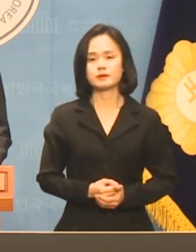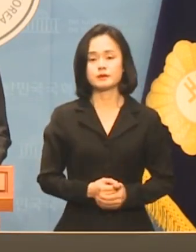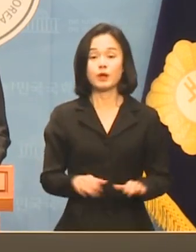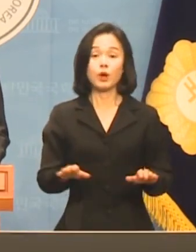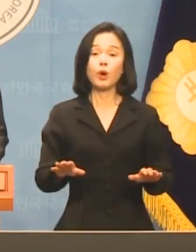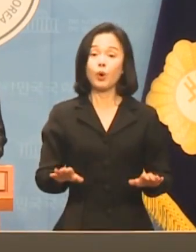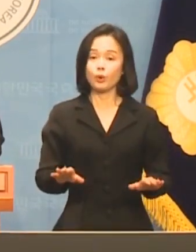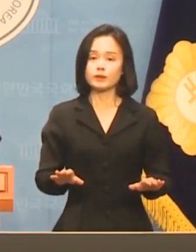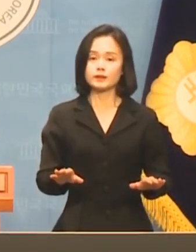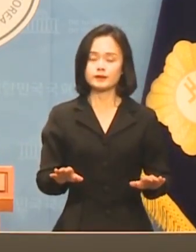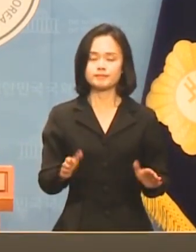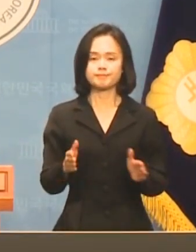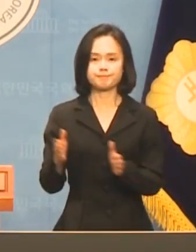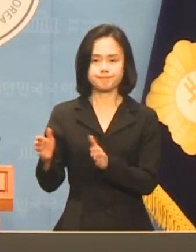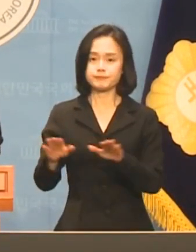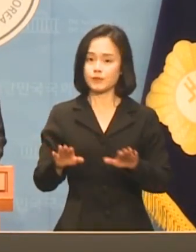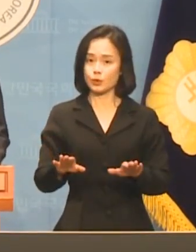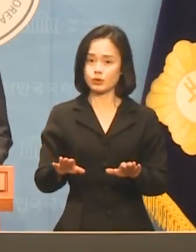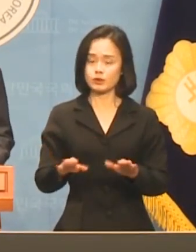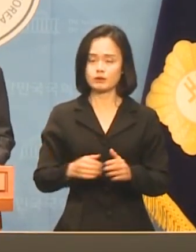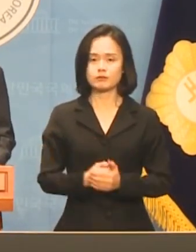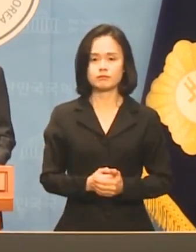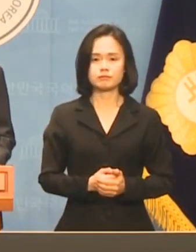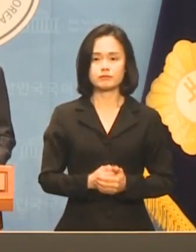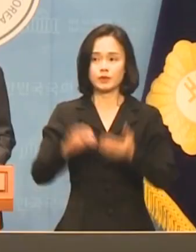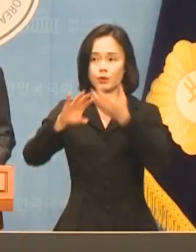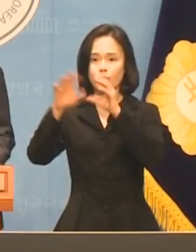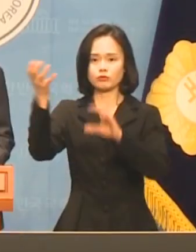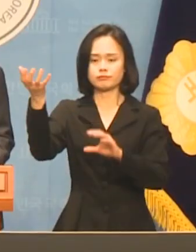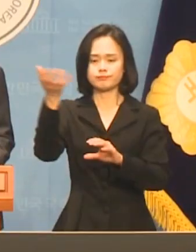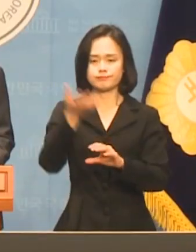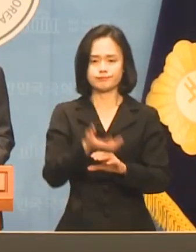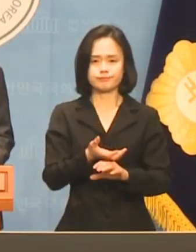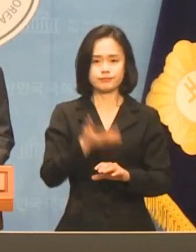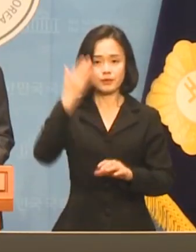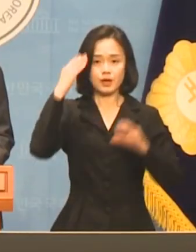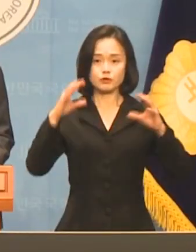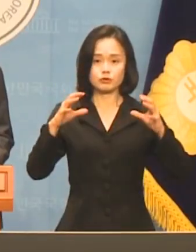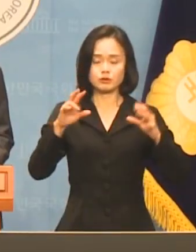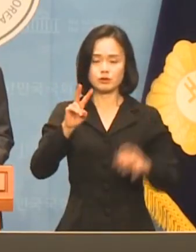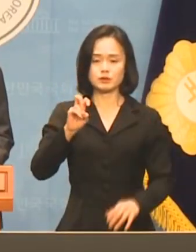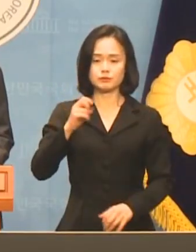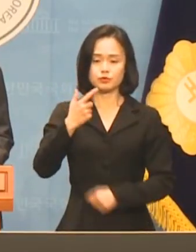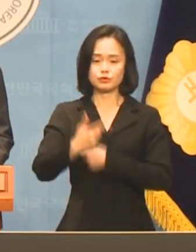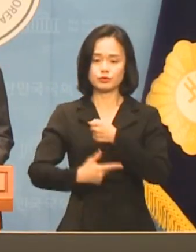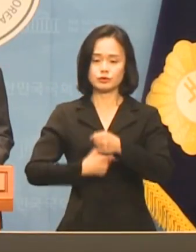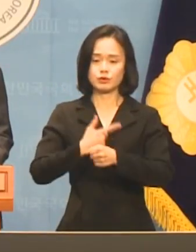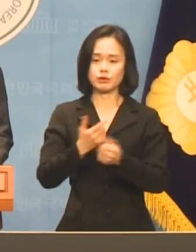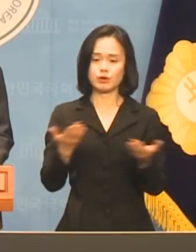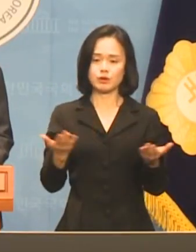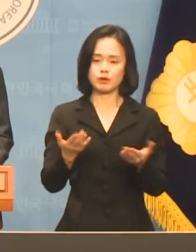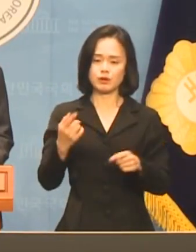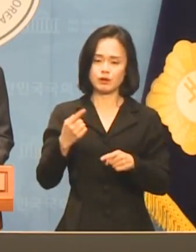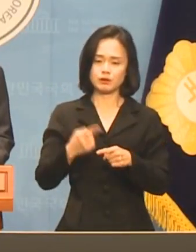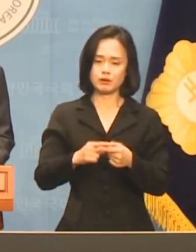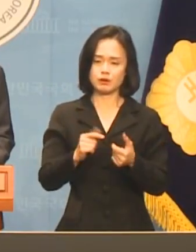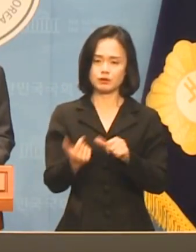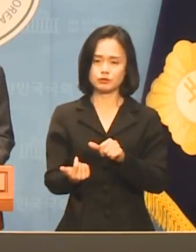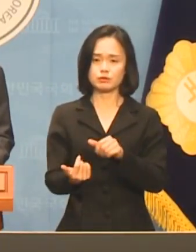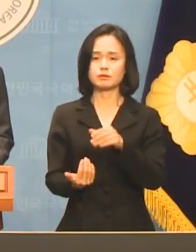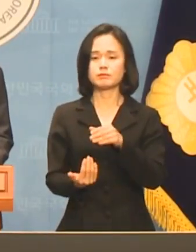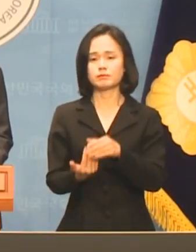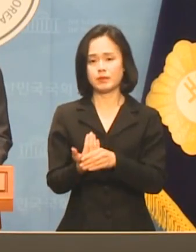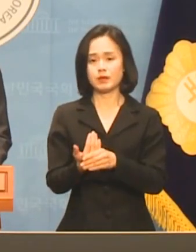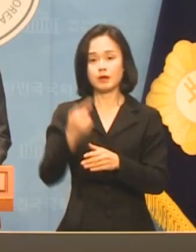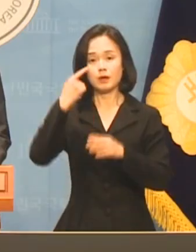동안 이주아동으로 살며 국내 정착을 위해 발버둥 쳤던 몽골 출신 청년 귀화 노동자